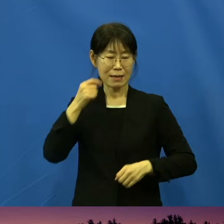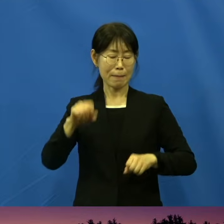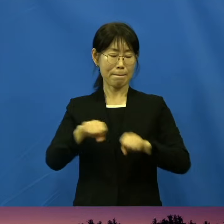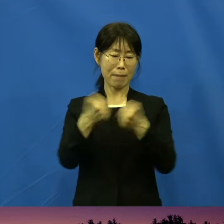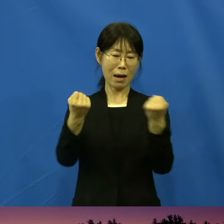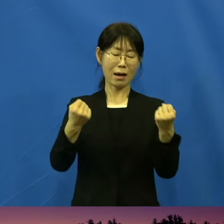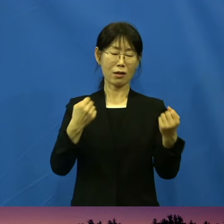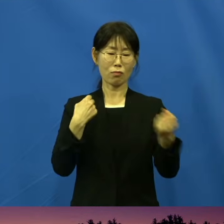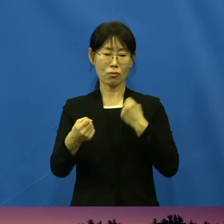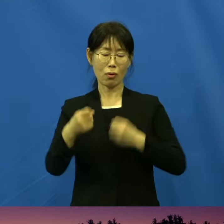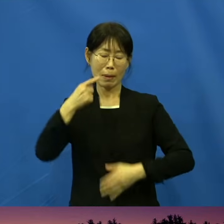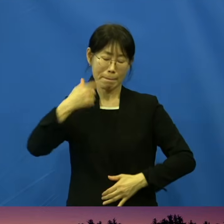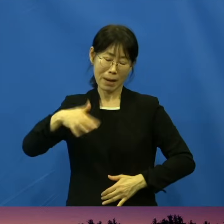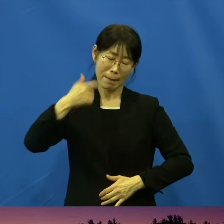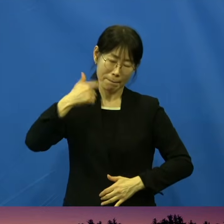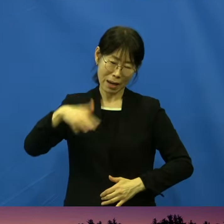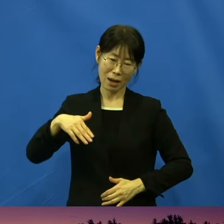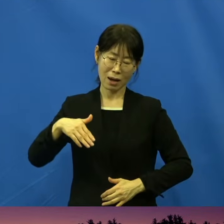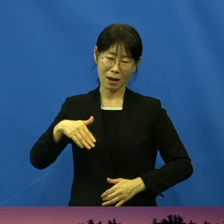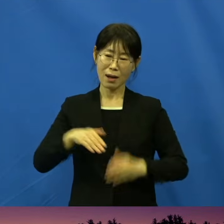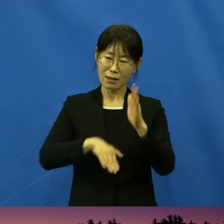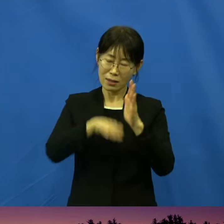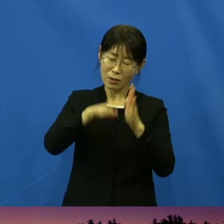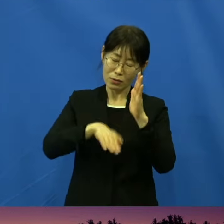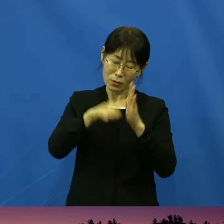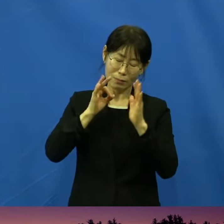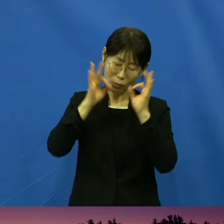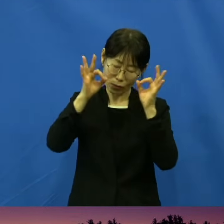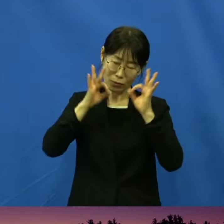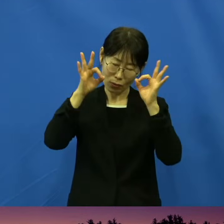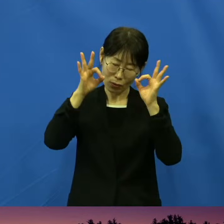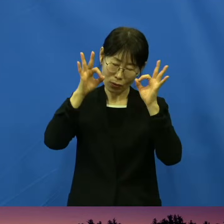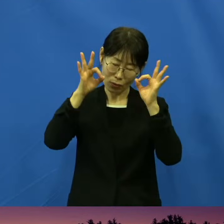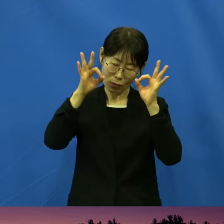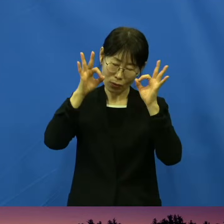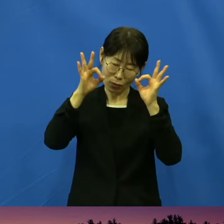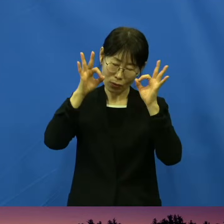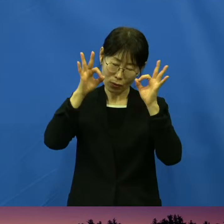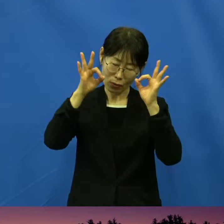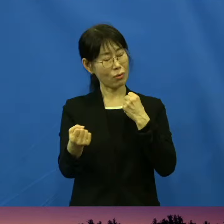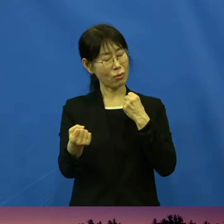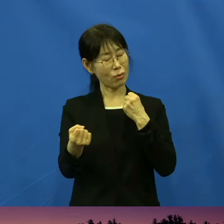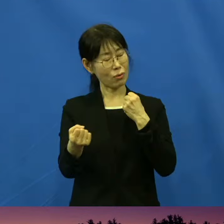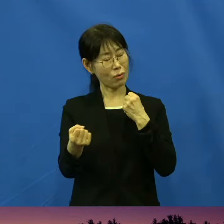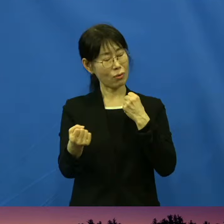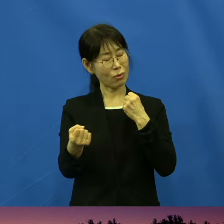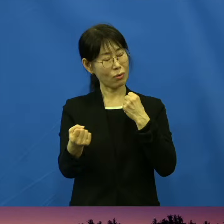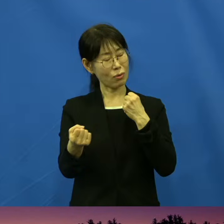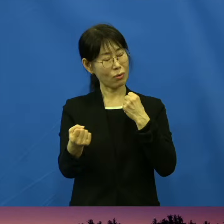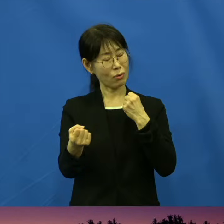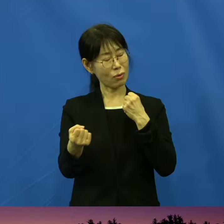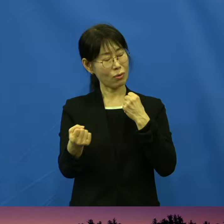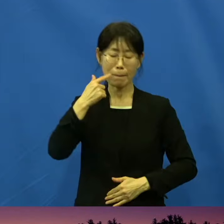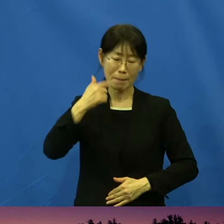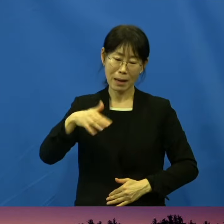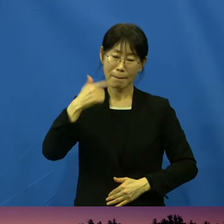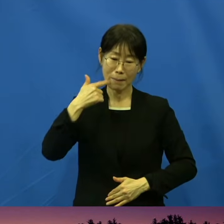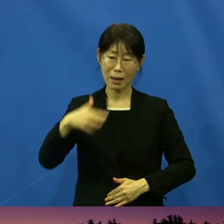채워져요. 채워진 것 같은데 금방 줄줄 새 나가요. 밑 빠진 독에 물 붓기를 하는